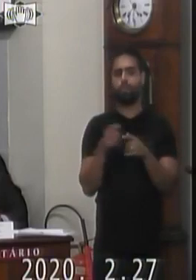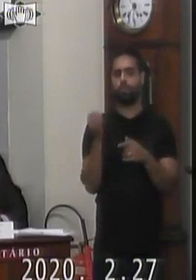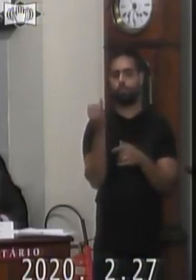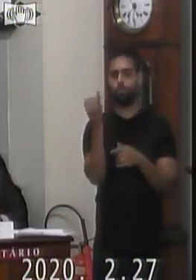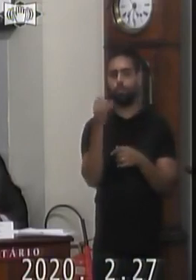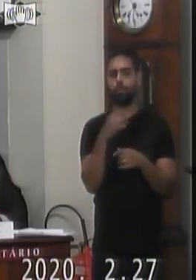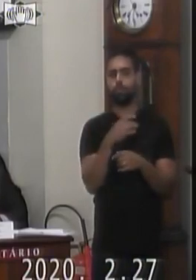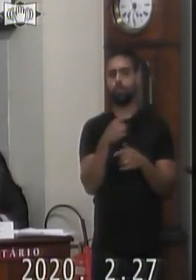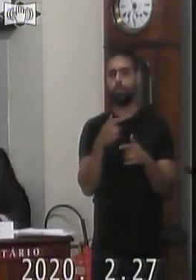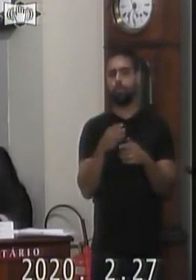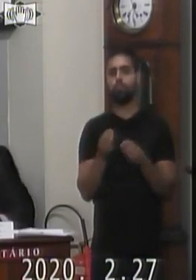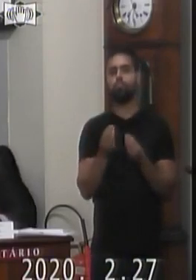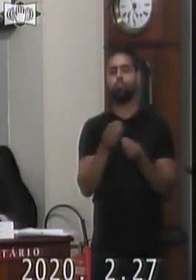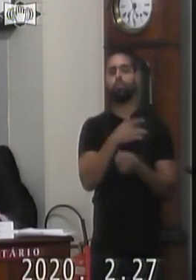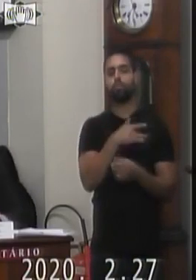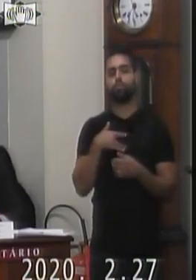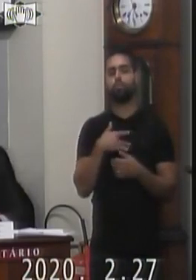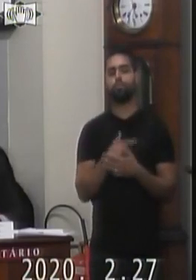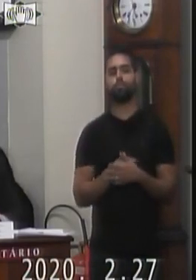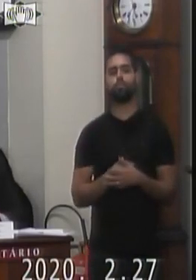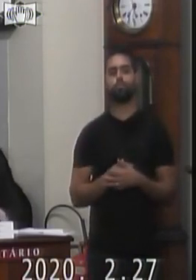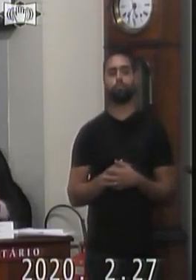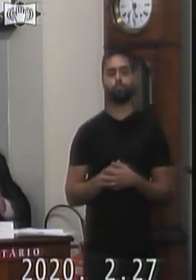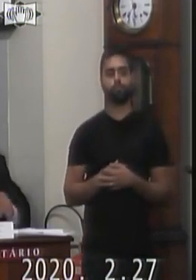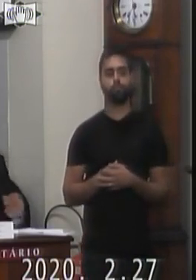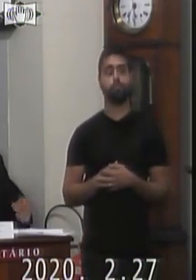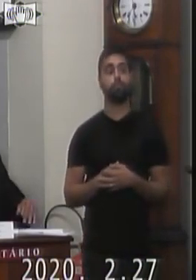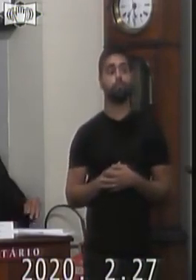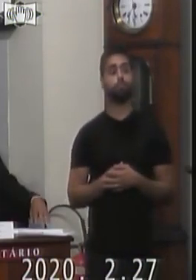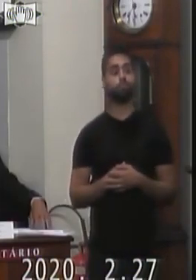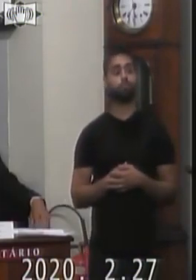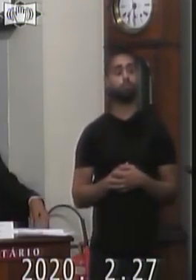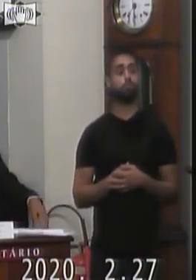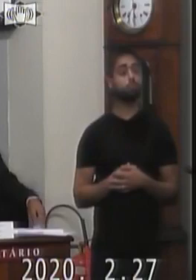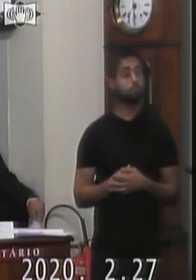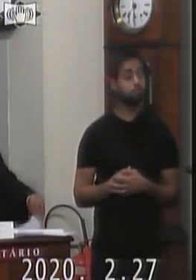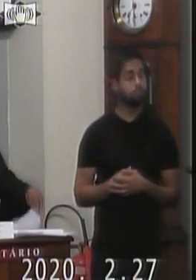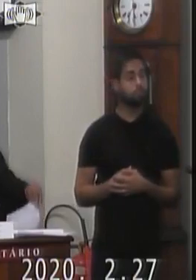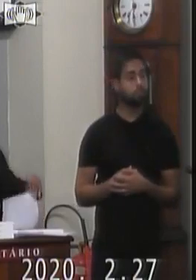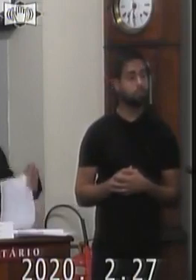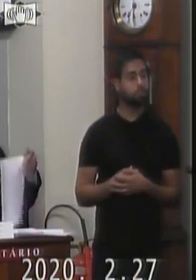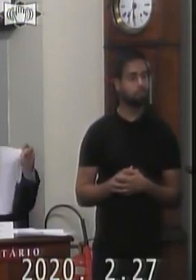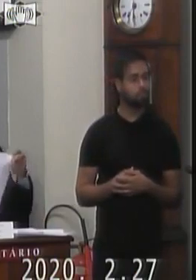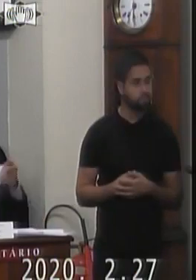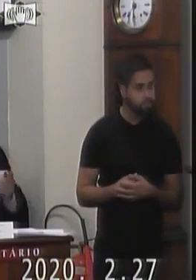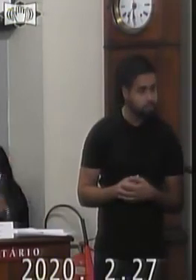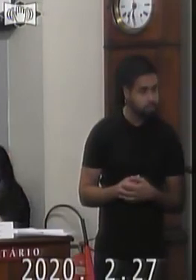promover saúde. Sala de sessões, 27 de fevereiro, vereador Marcelo de Santa Isabel.